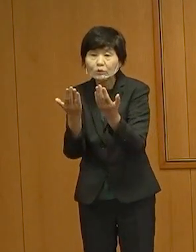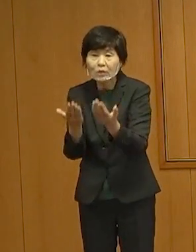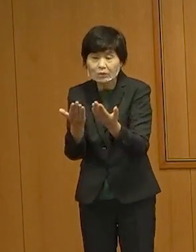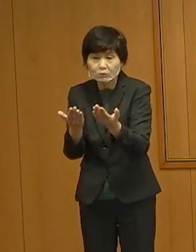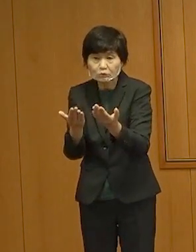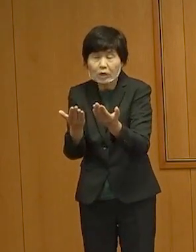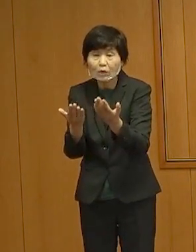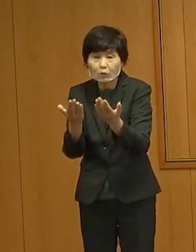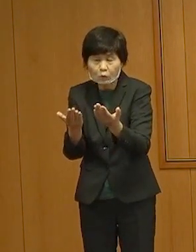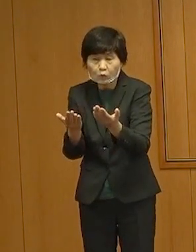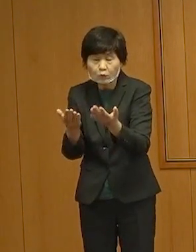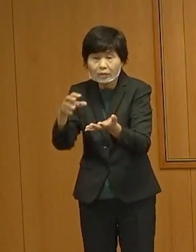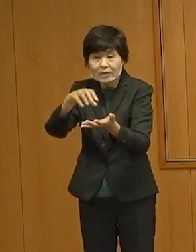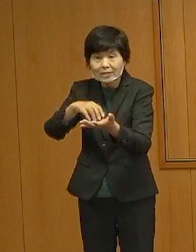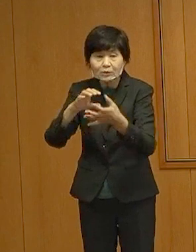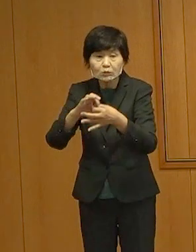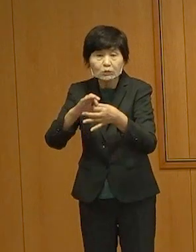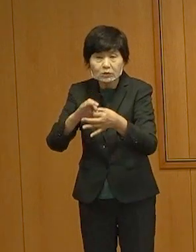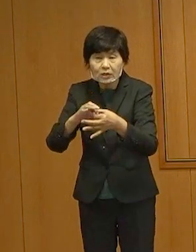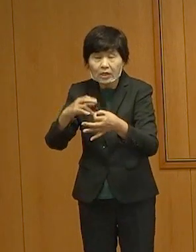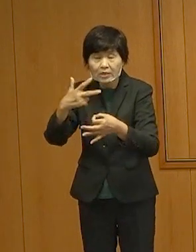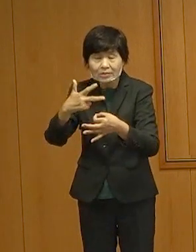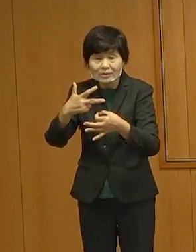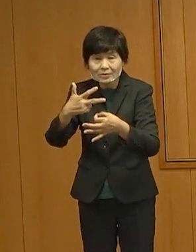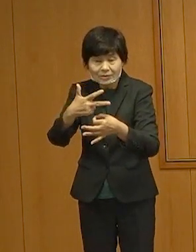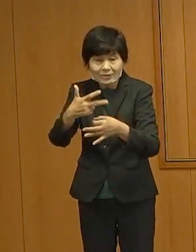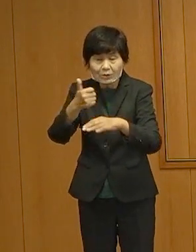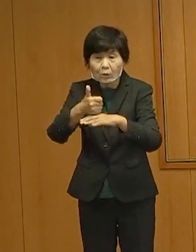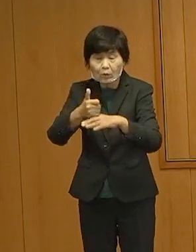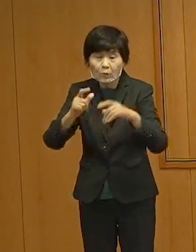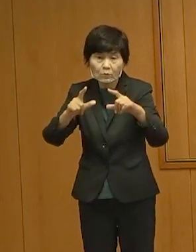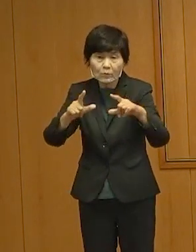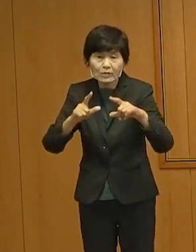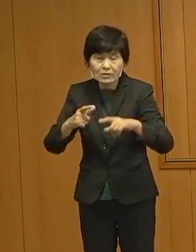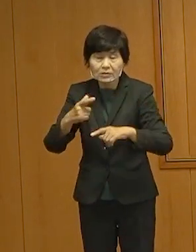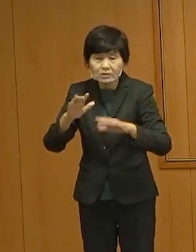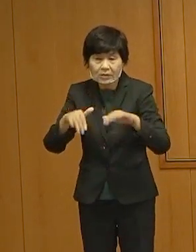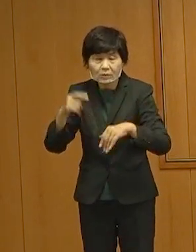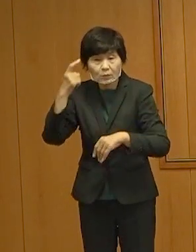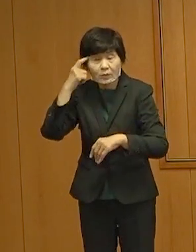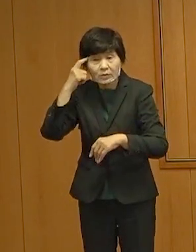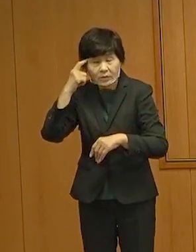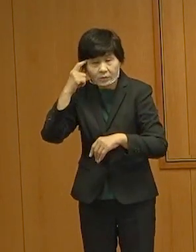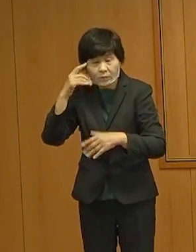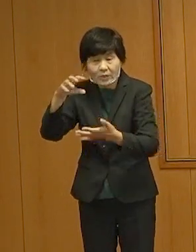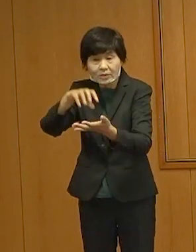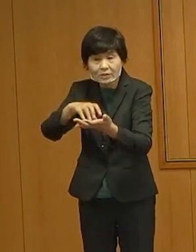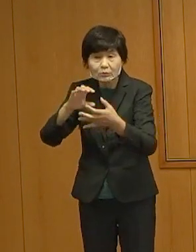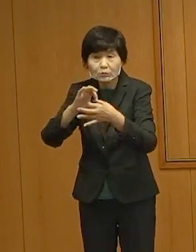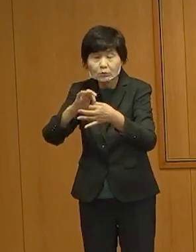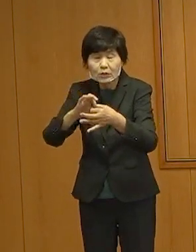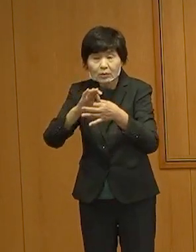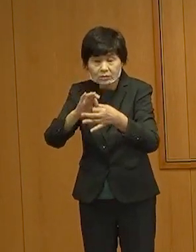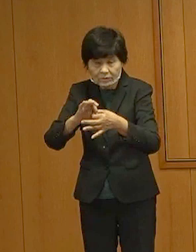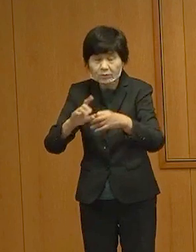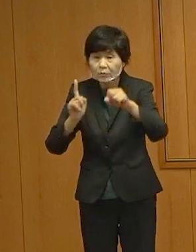置について、市長も答弁されたんですが、設置に向け、前向きに検討していきたいと。で、